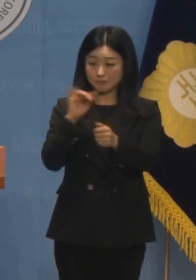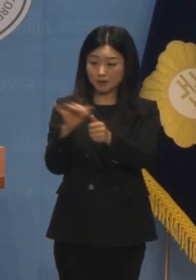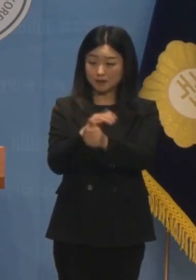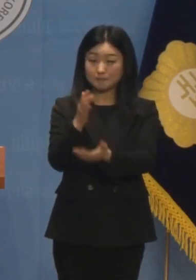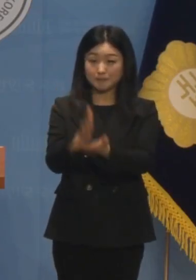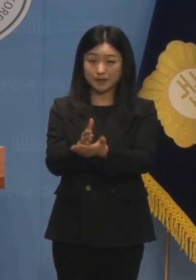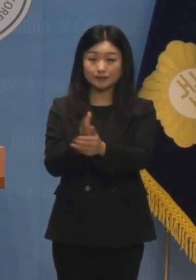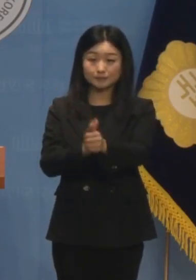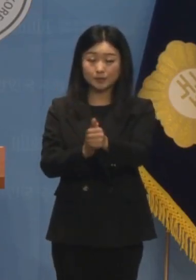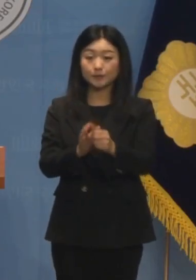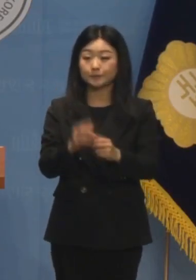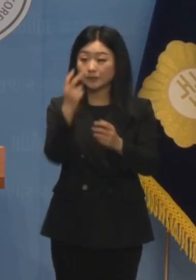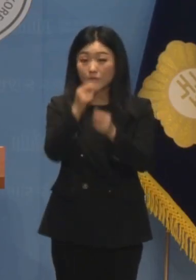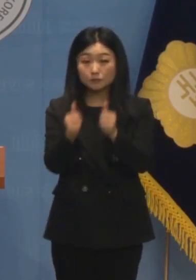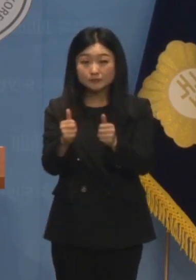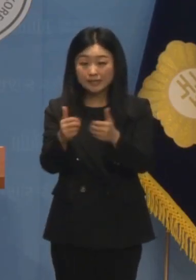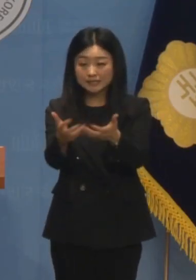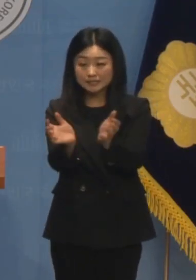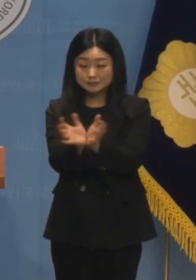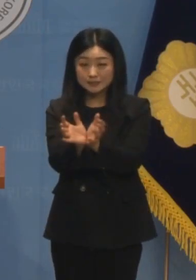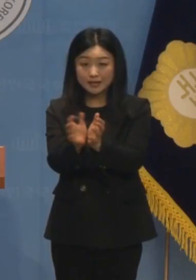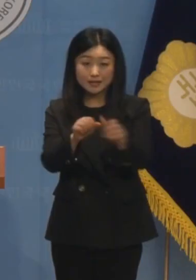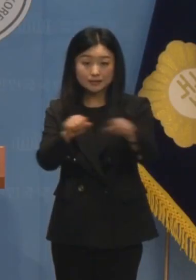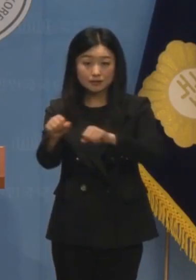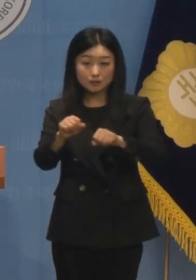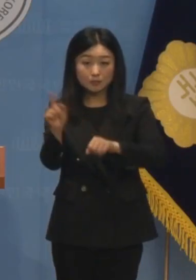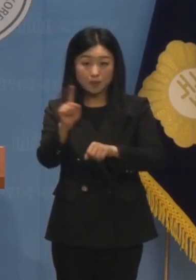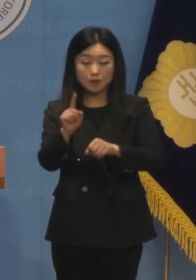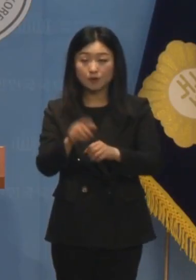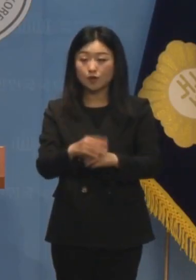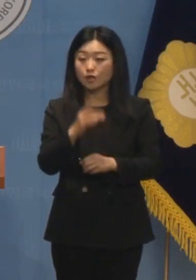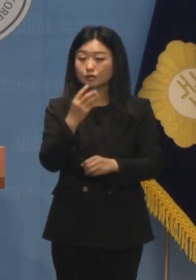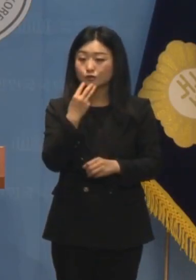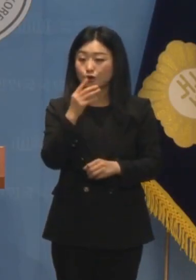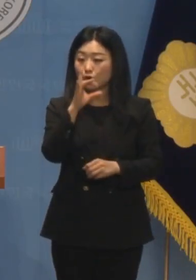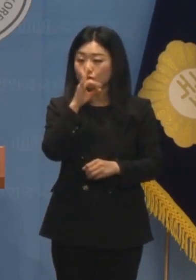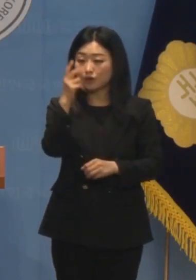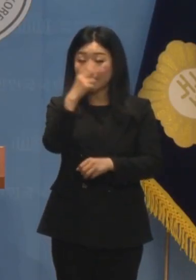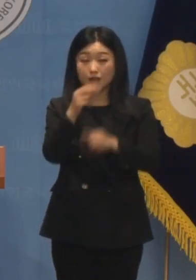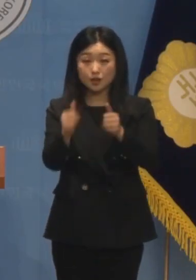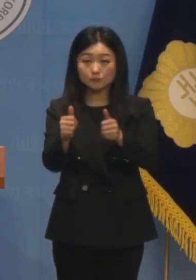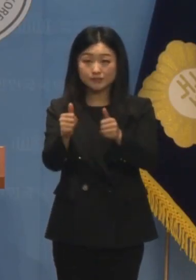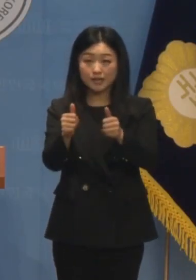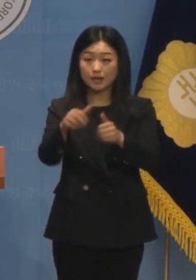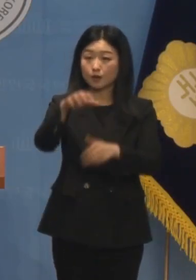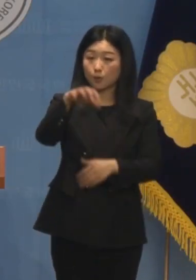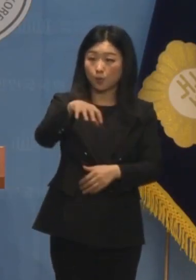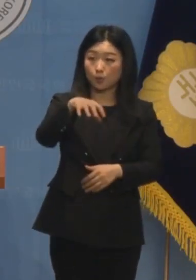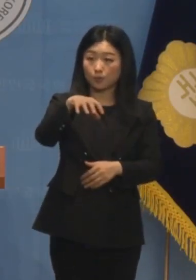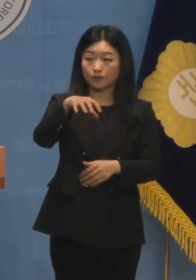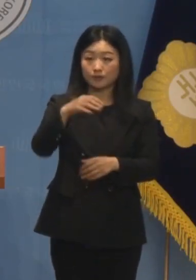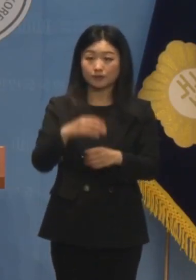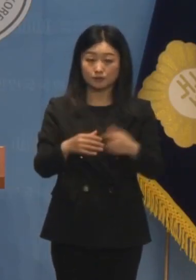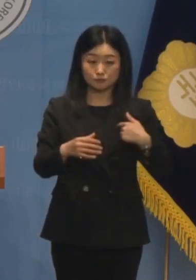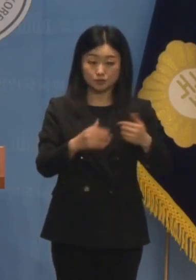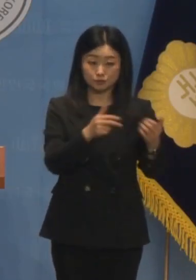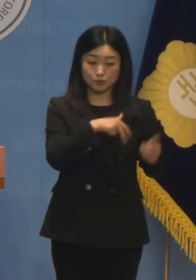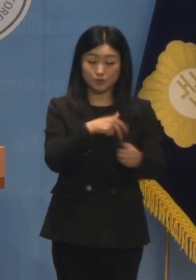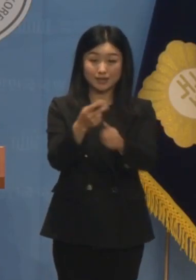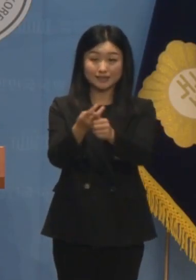검찰이 집단 행동의 근거로 서울중앙지검 지휘비에 대한 탄핵